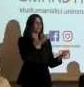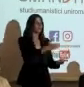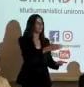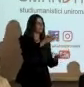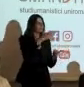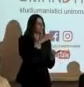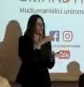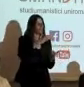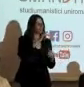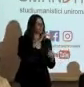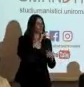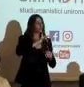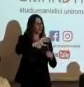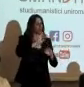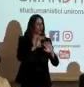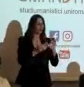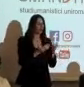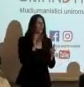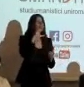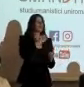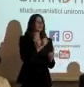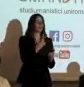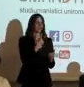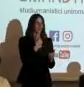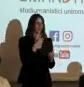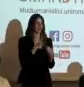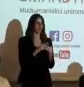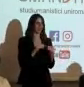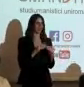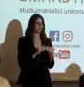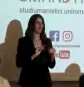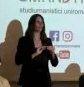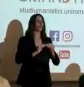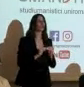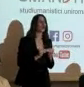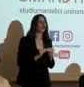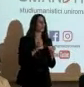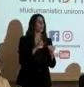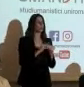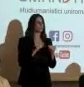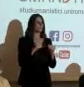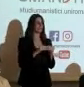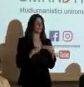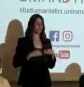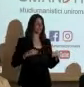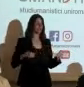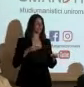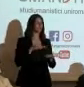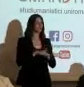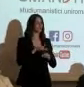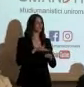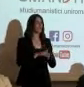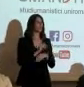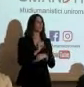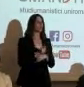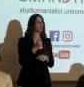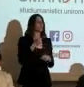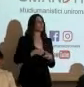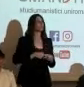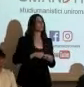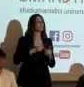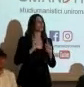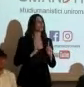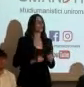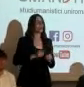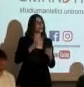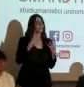di capire chi li ha fatti, come li ha fatti, che strumenti ha utilizzato e quali sono i meccanismi sociali